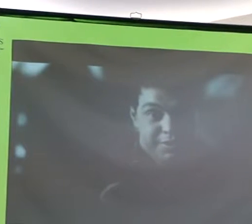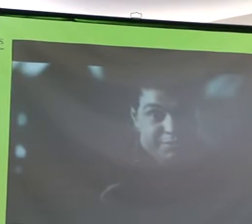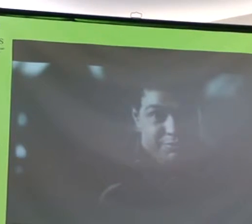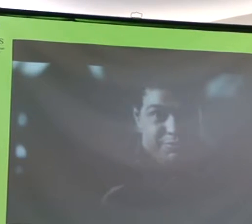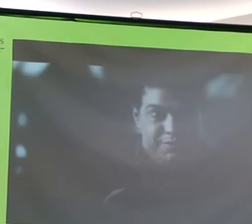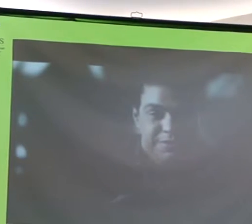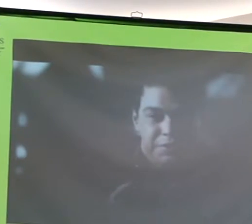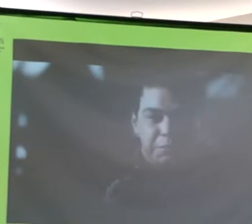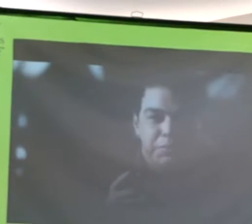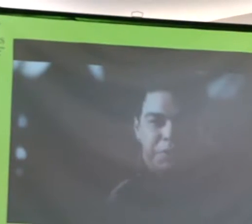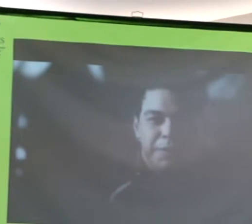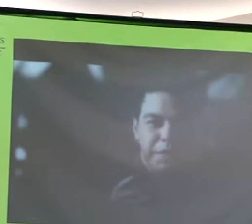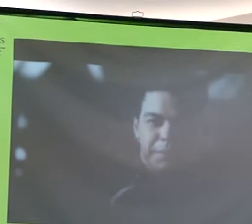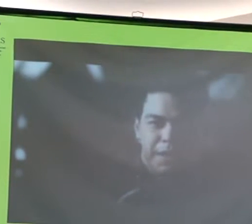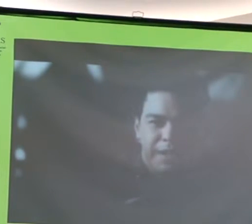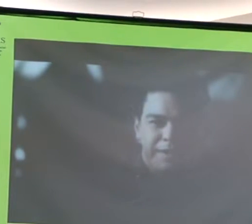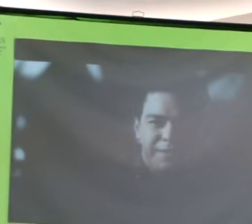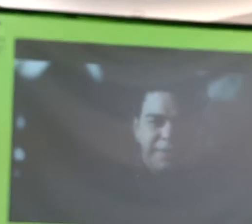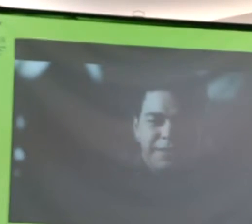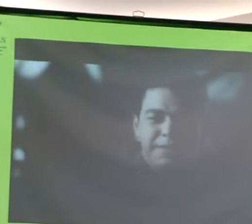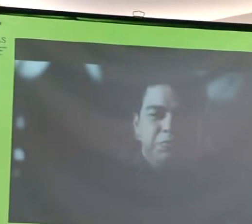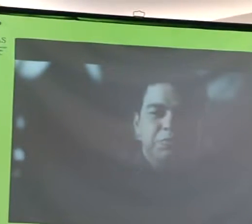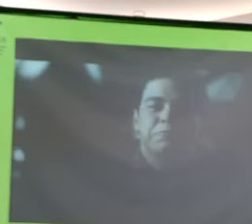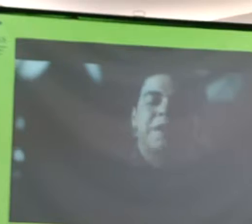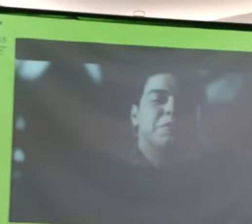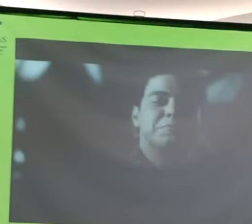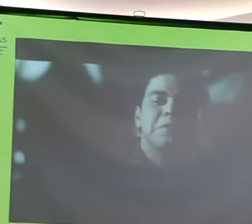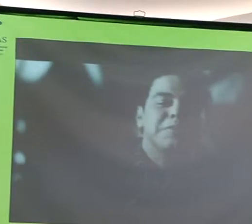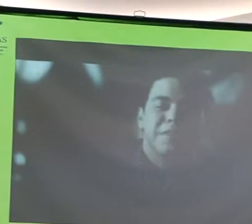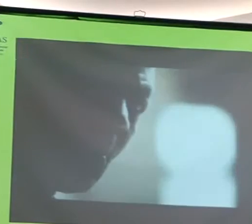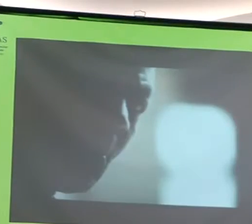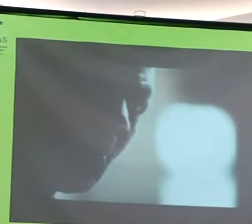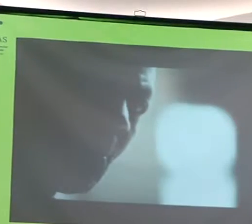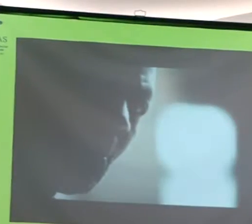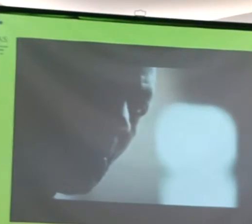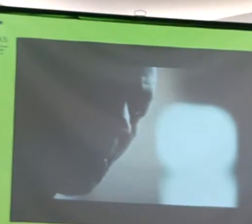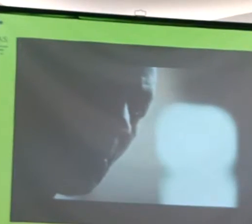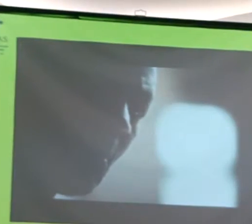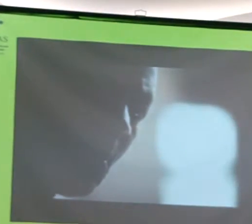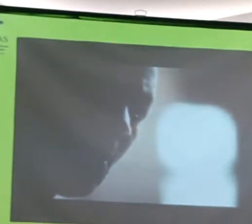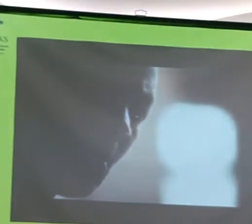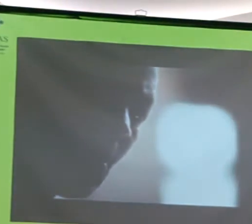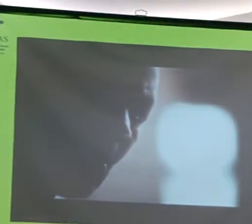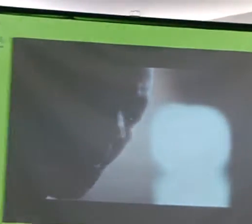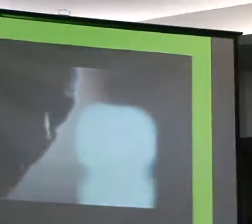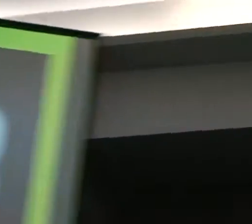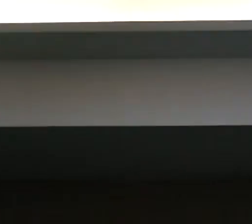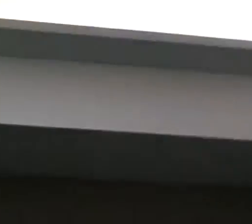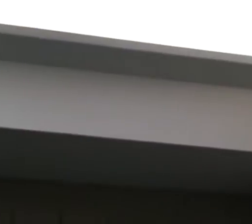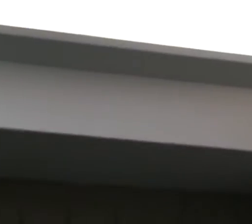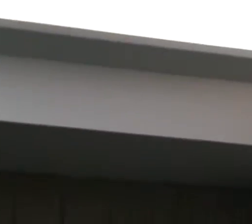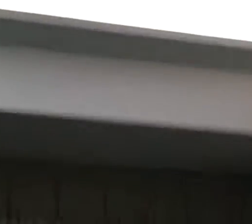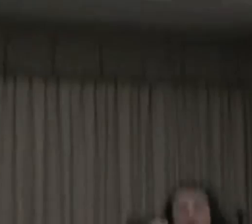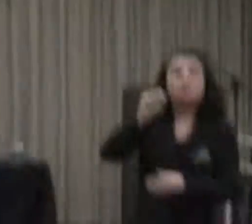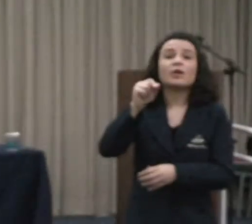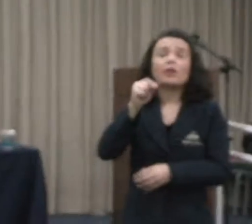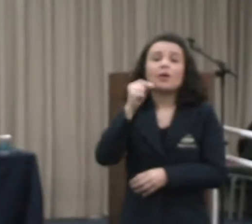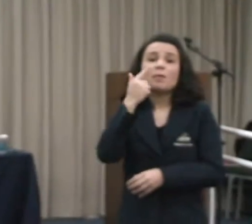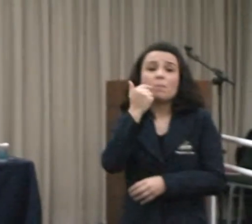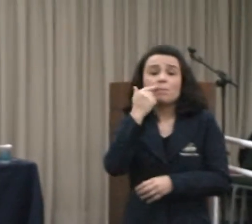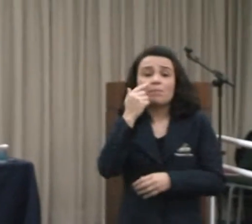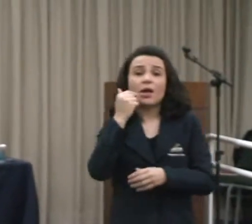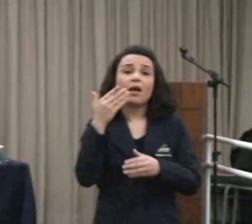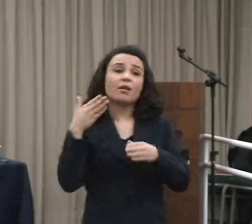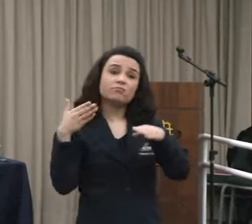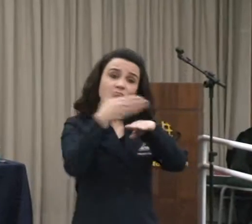Sentindo o peso dos anos, sem poder mais trabalhar, o velho peão estradeiro com seu filho foi morar. O rapaz